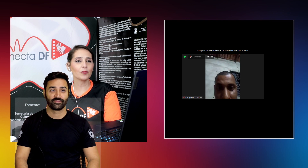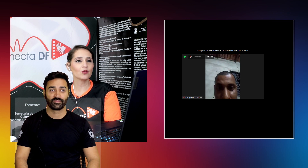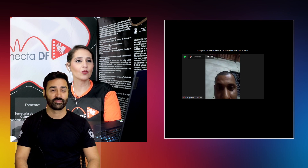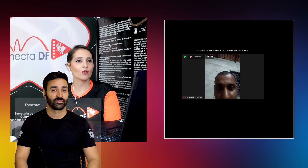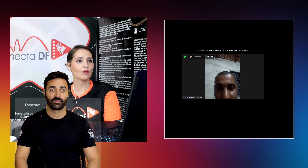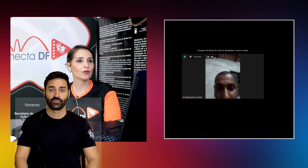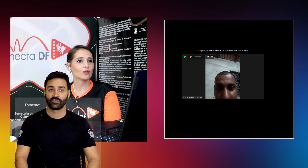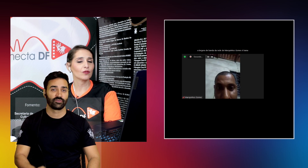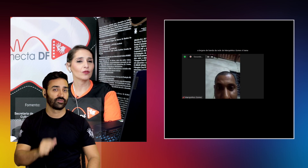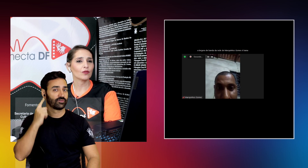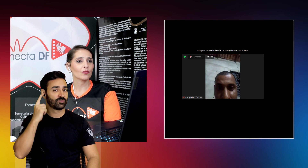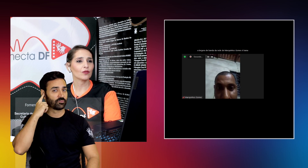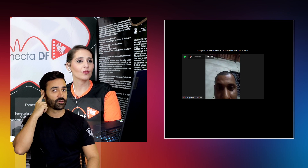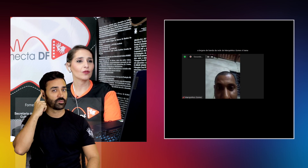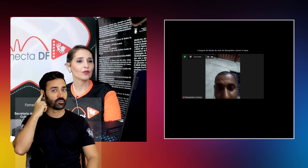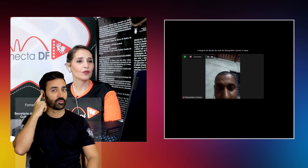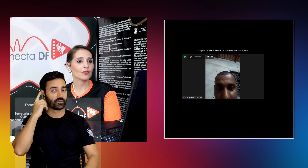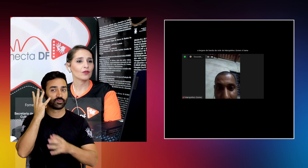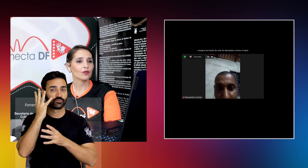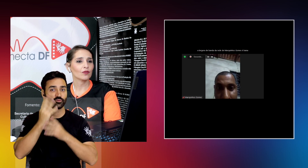Ixi, sumiu de novo.